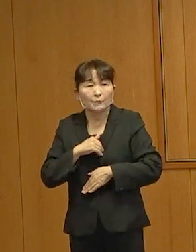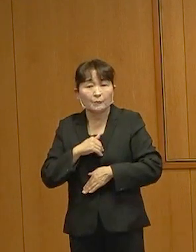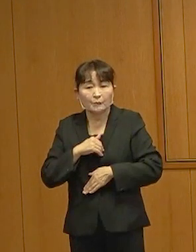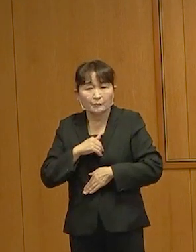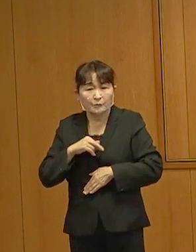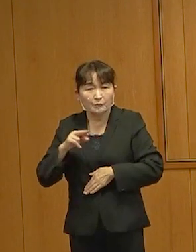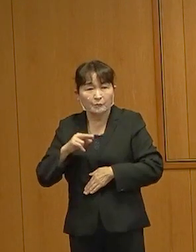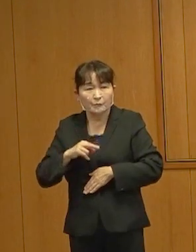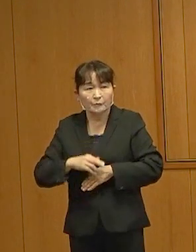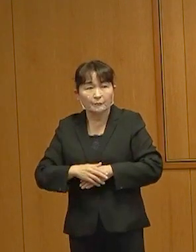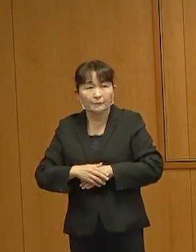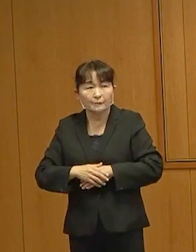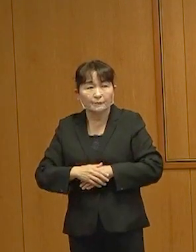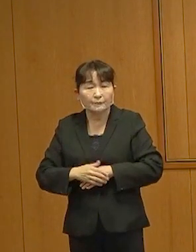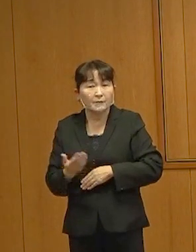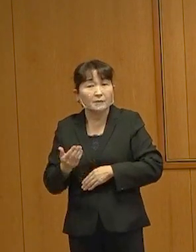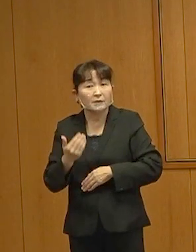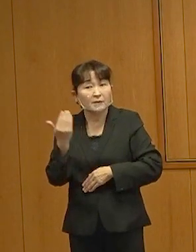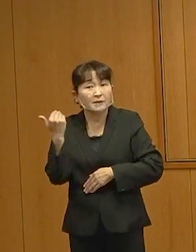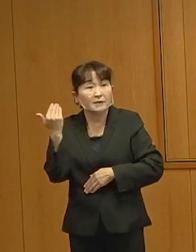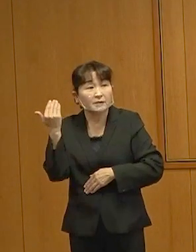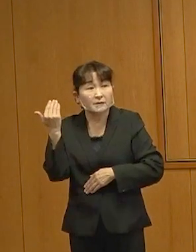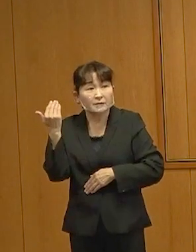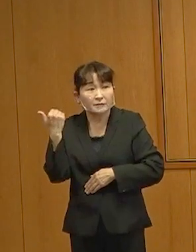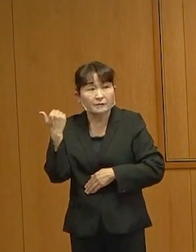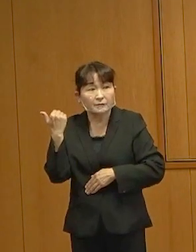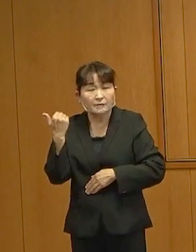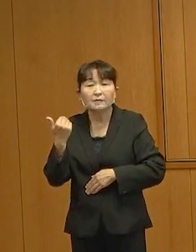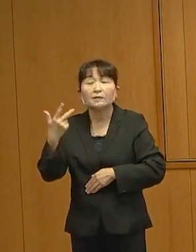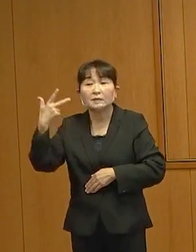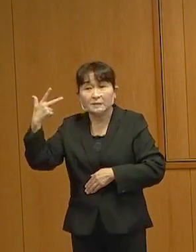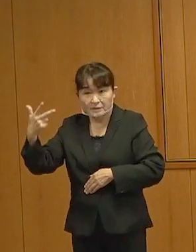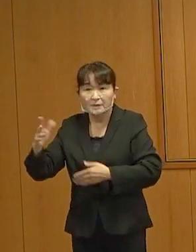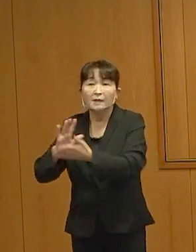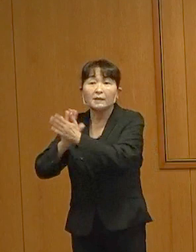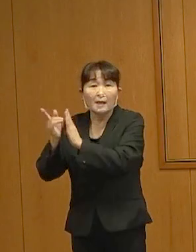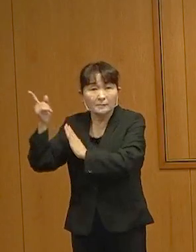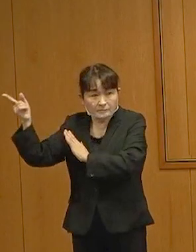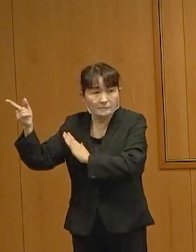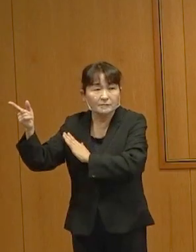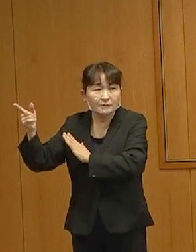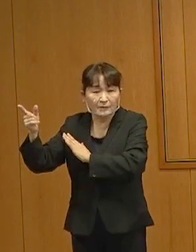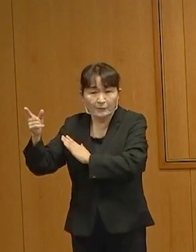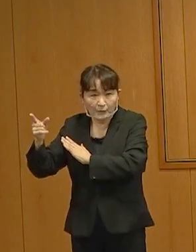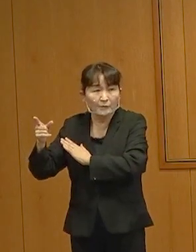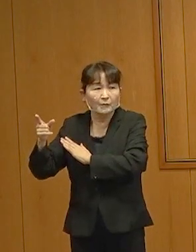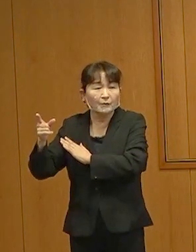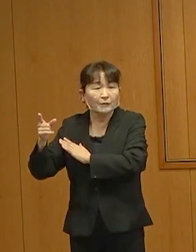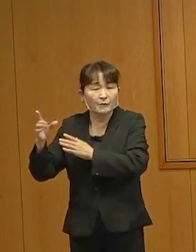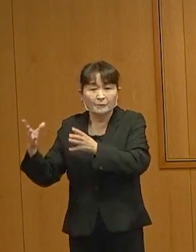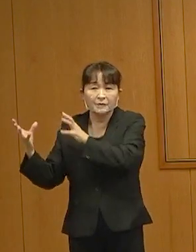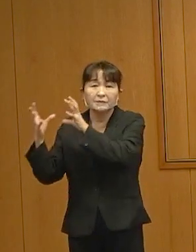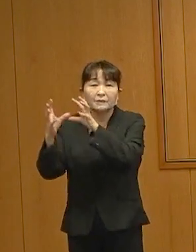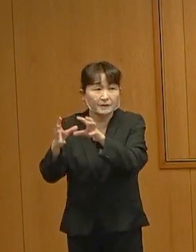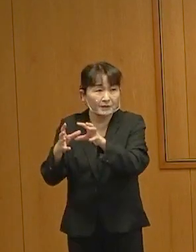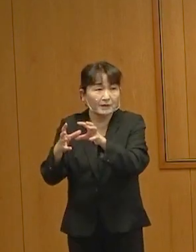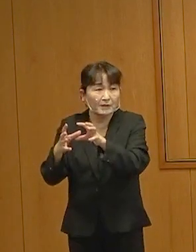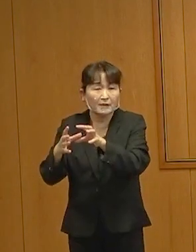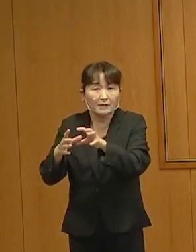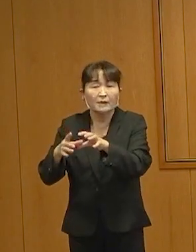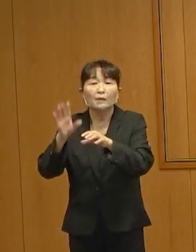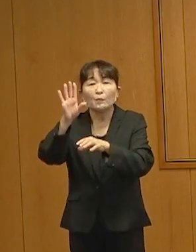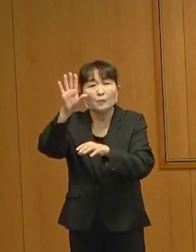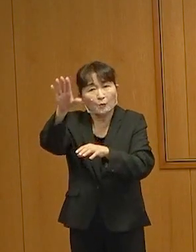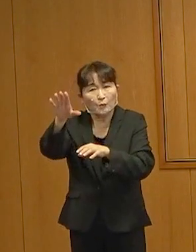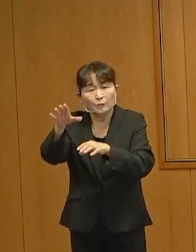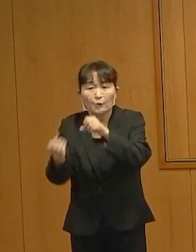ては先日ですね、市、それから県なども、JR の方に要望を出されてましたけども、今後どのようにその、